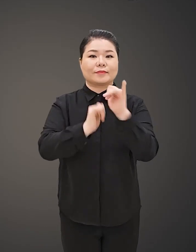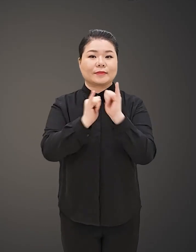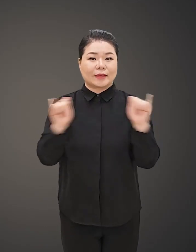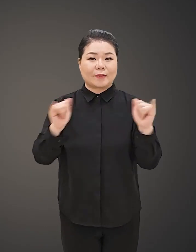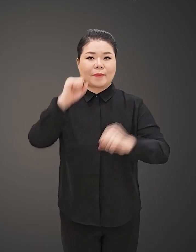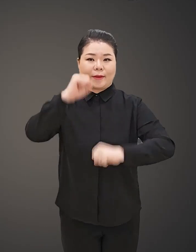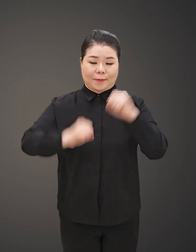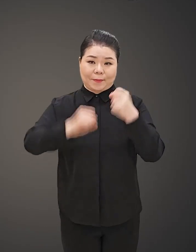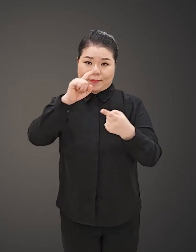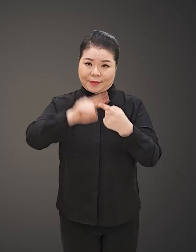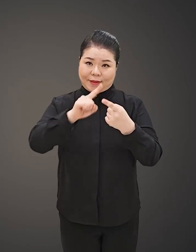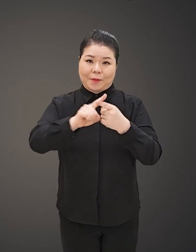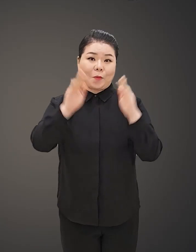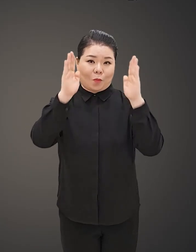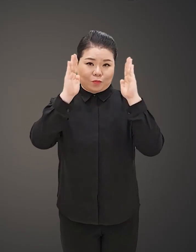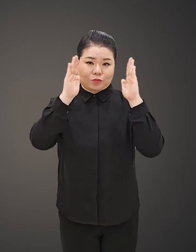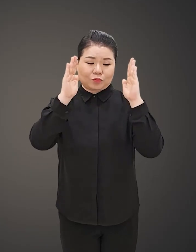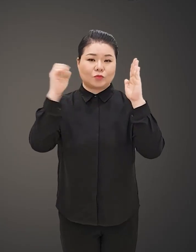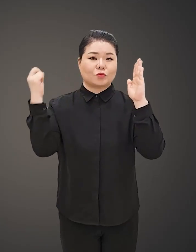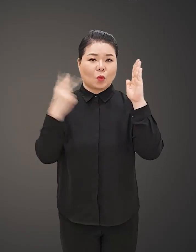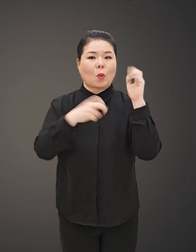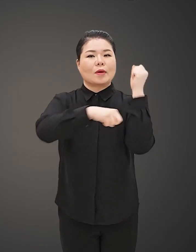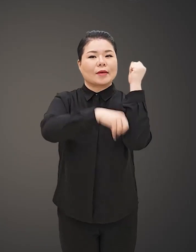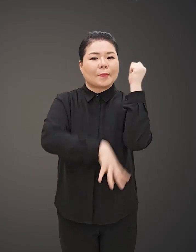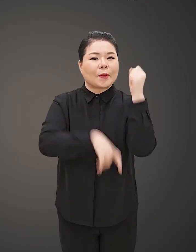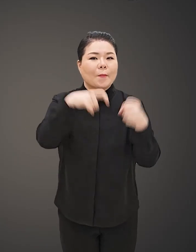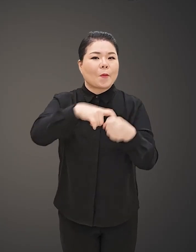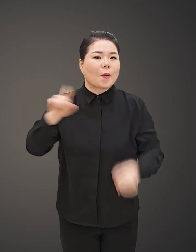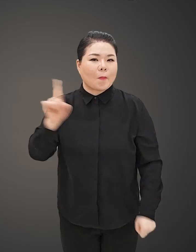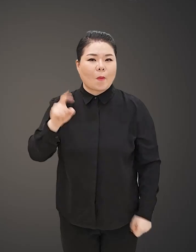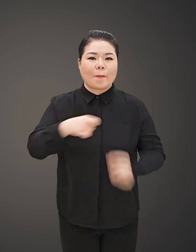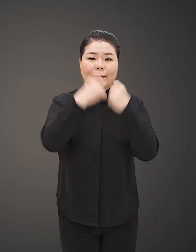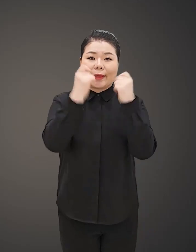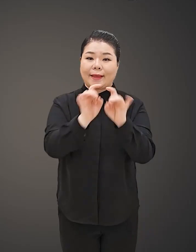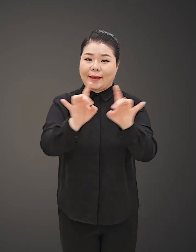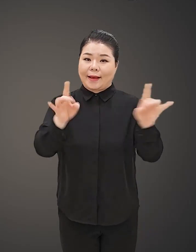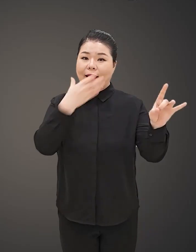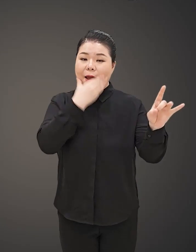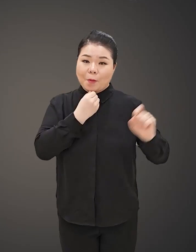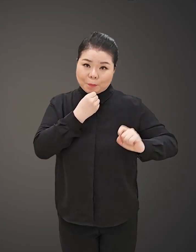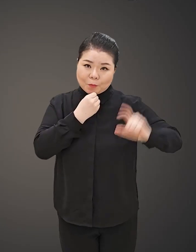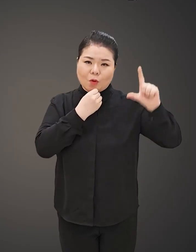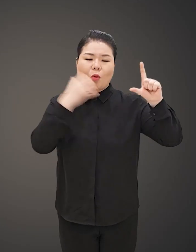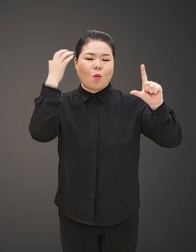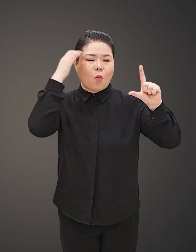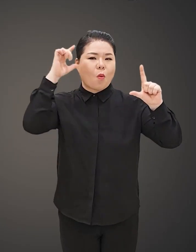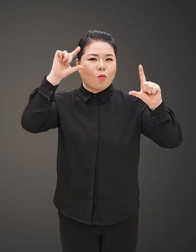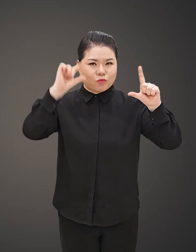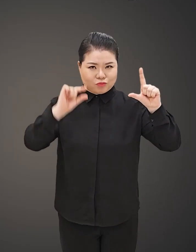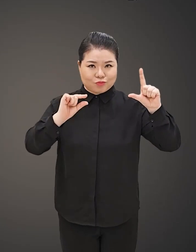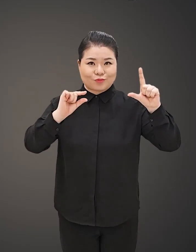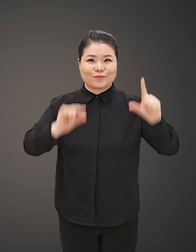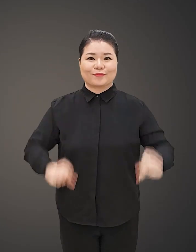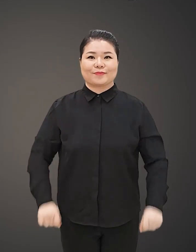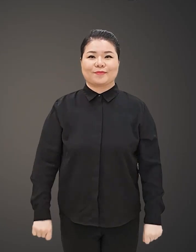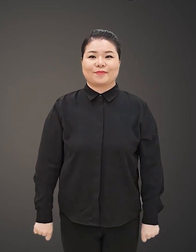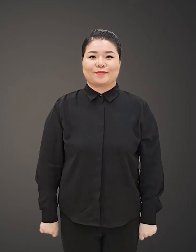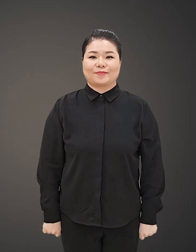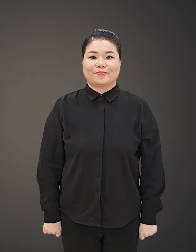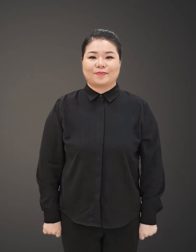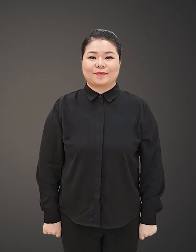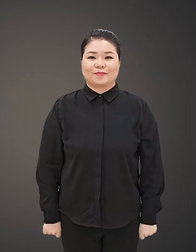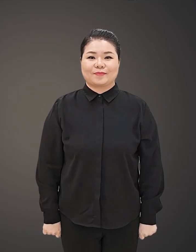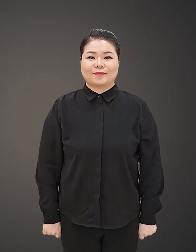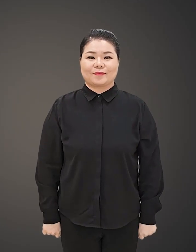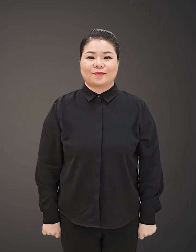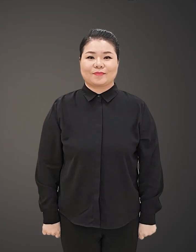다루는 학문이며 근본적으로는 개개인의 행복을 확대하고 고통은 줄이려는 데 목적이 있기